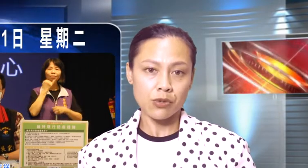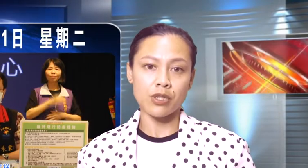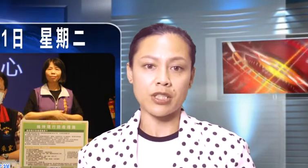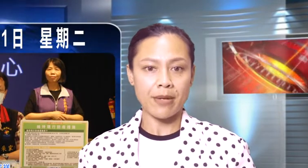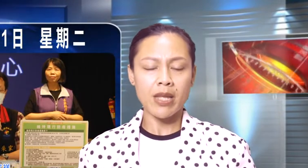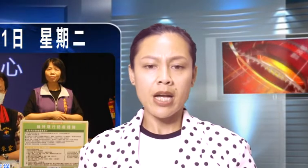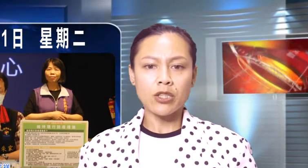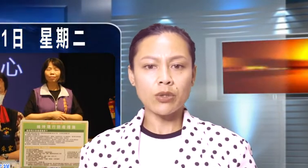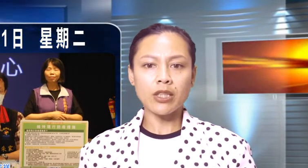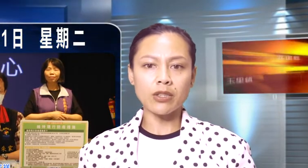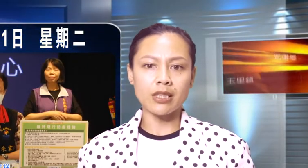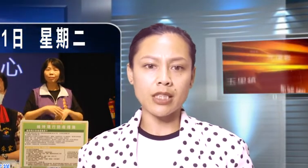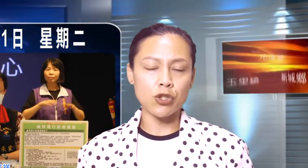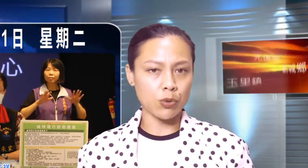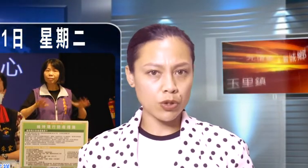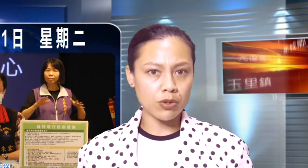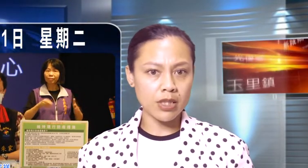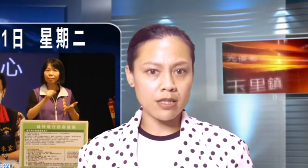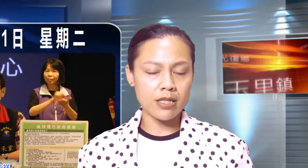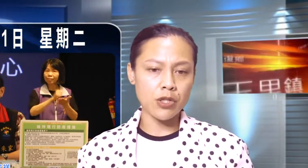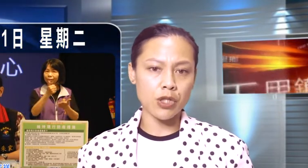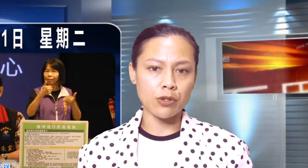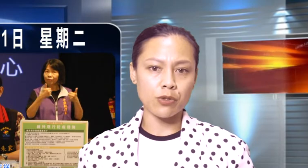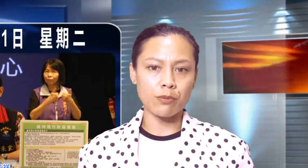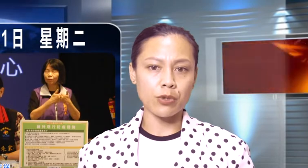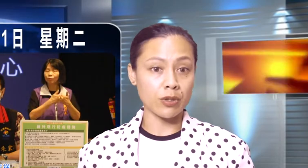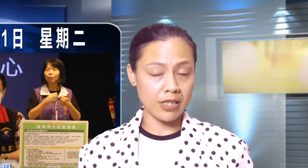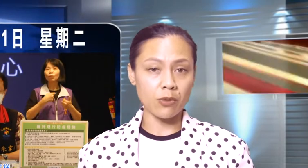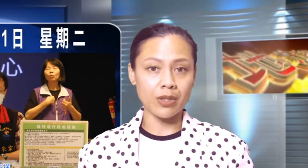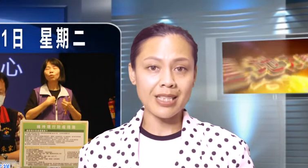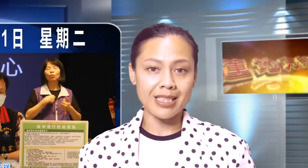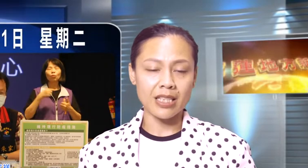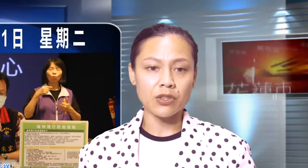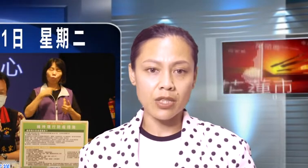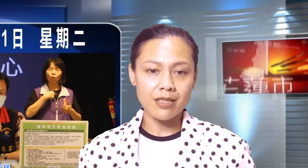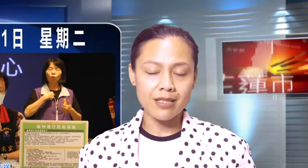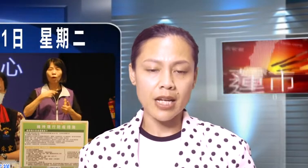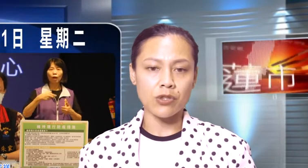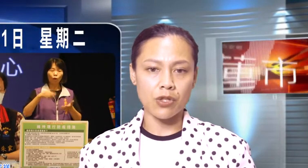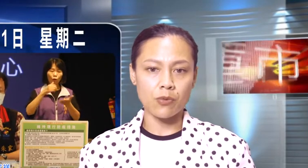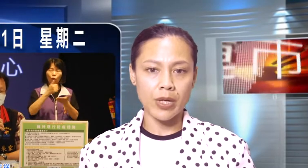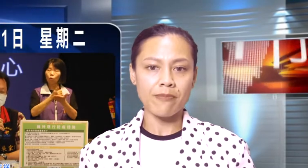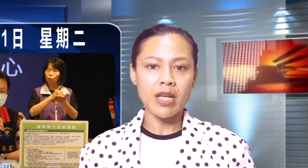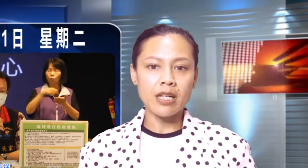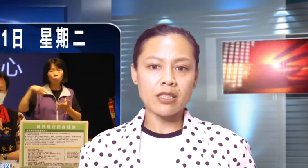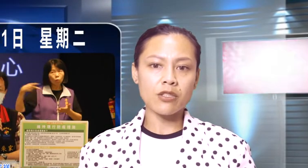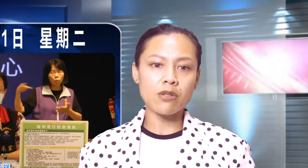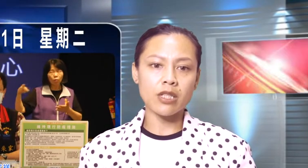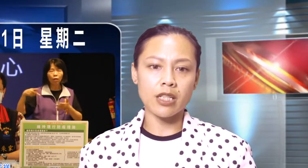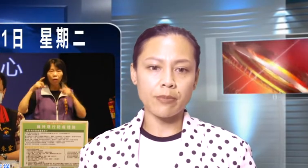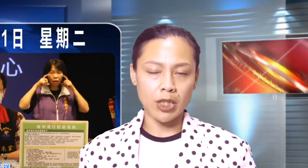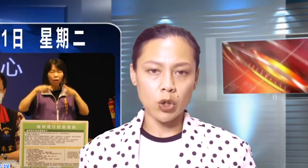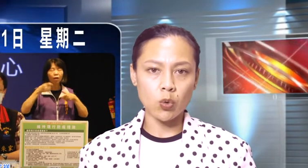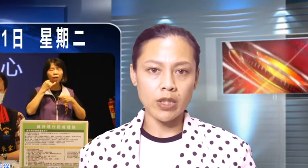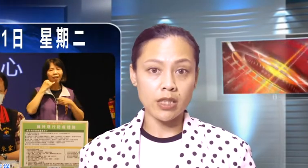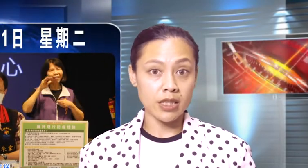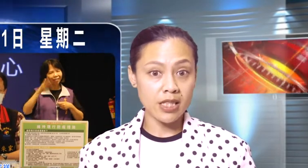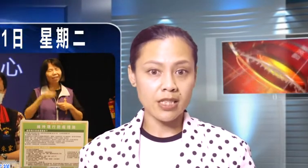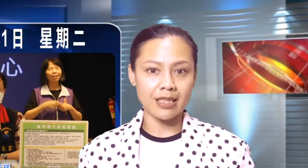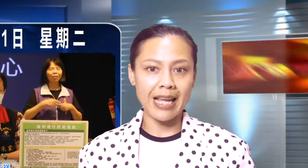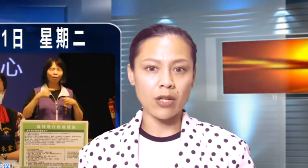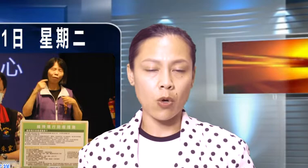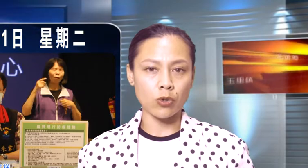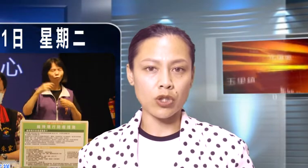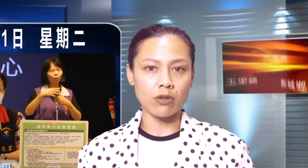1295个名的确诊。中央流行疫情指挥中心30号宣布，有鉴于疫情仍在升温，经综合评估呢，